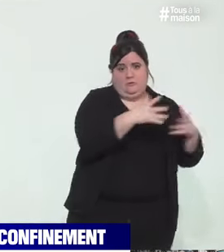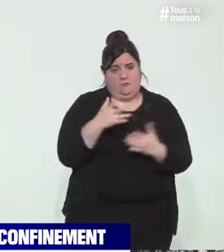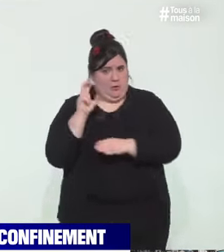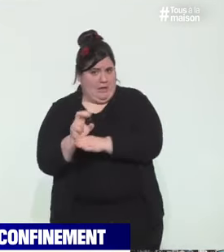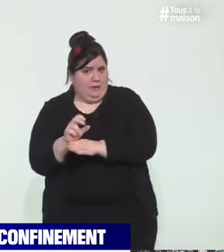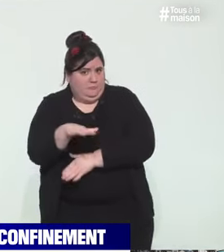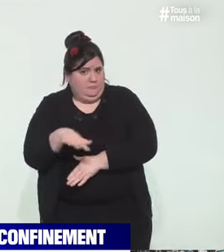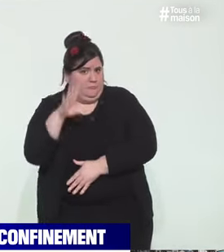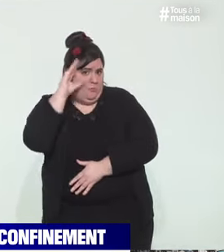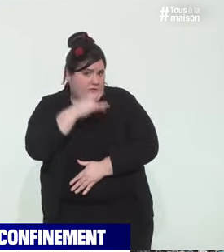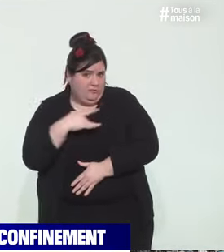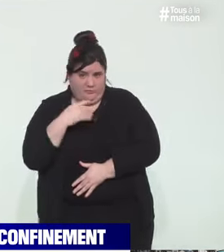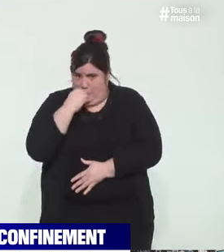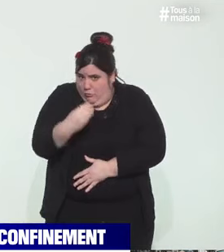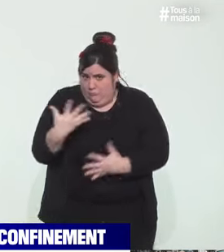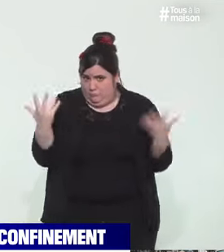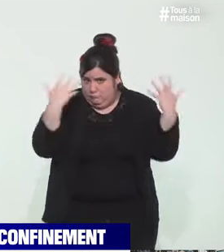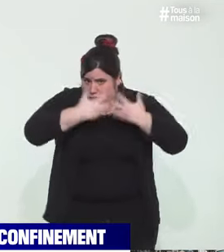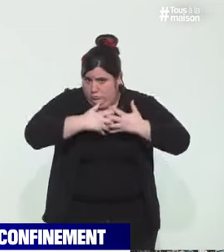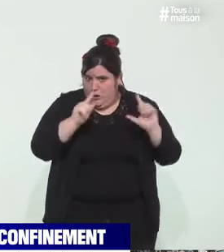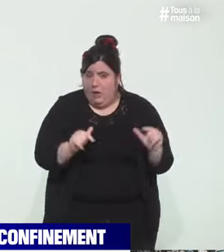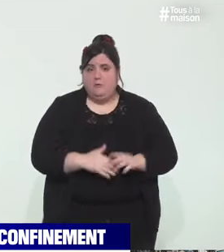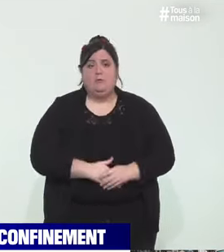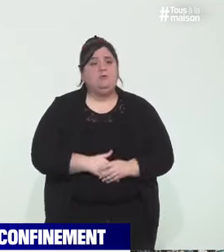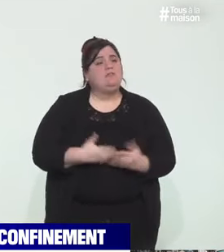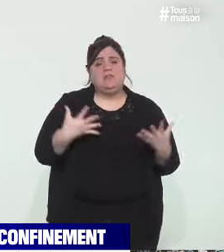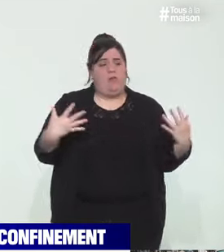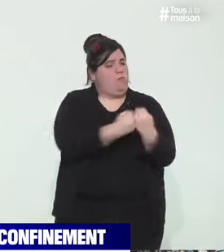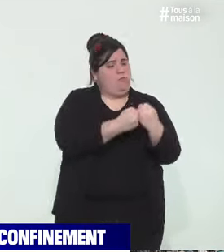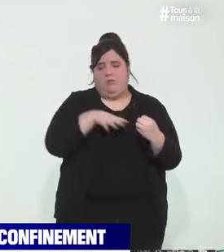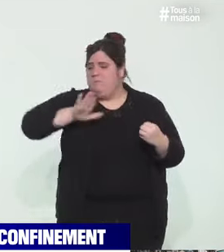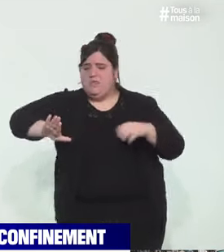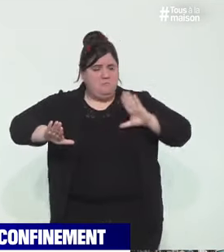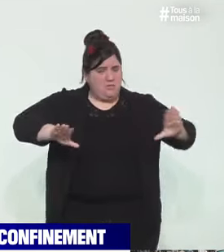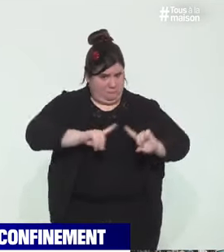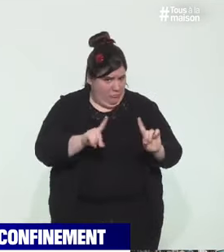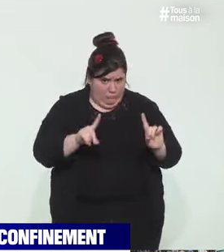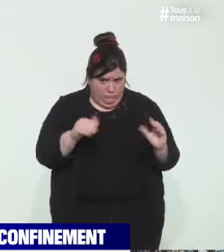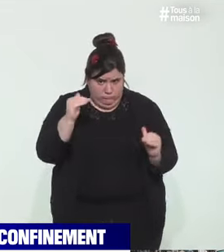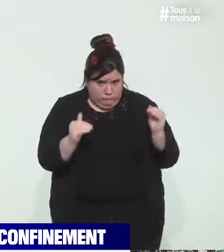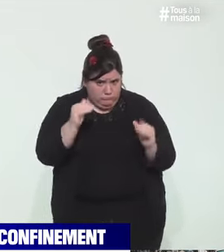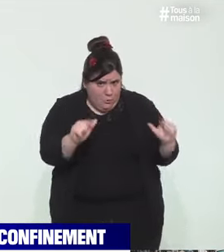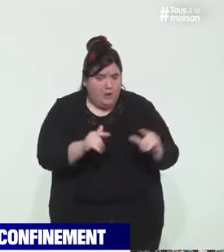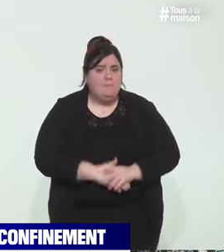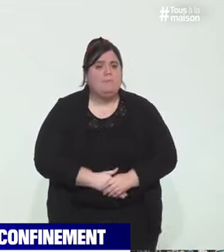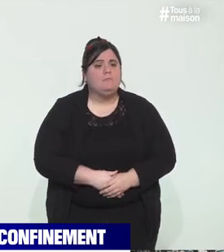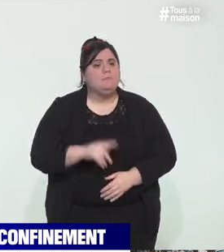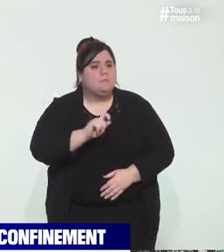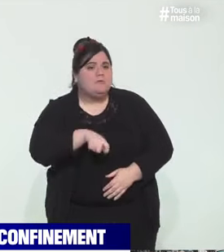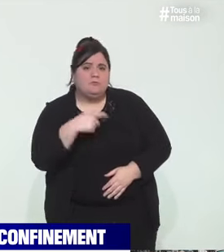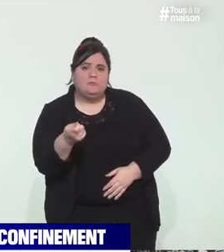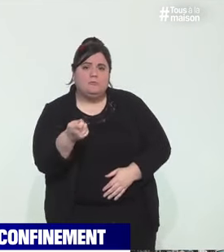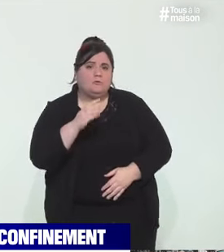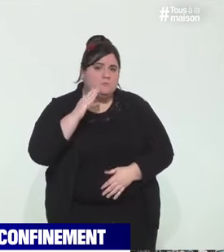pour les professionnels de santé. Donc le système fonctionne, il n'y a pas de double circuit et il y a objectivement une mobilisation de l'ensemble